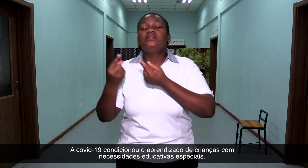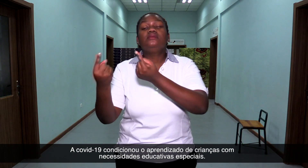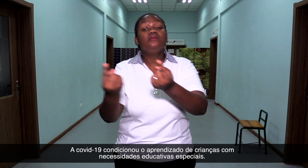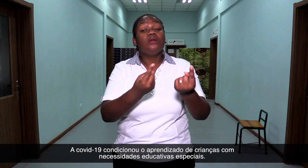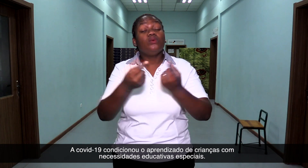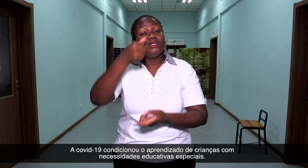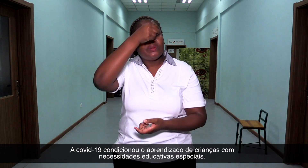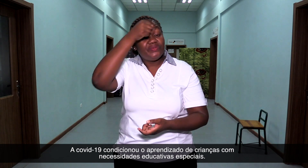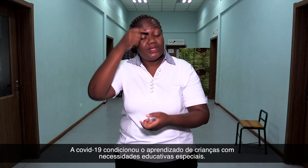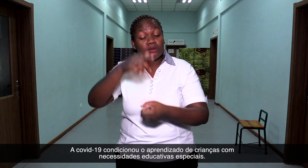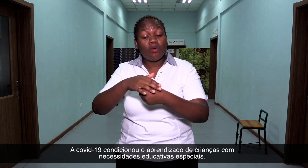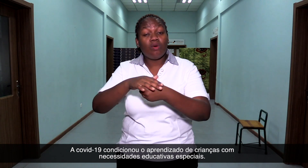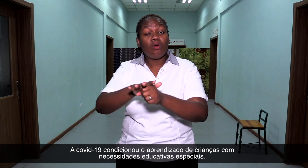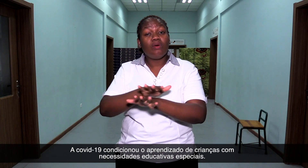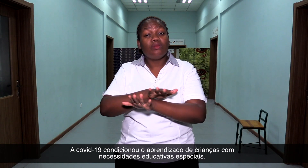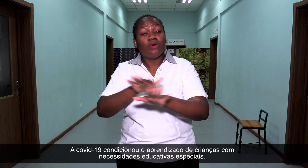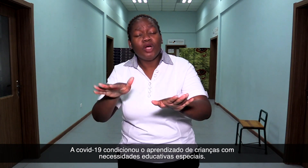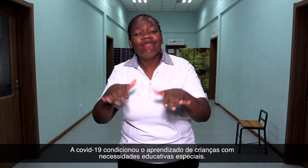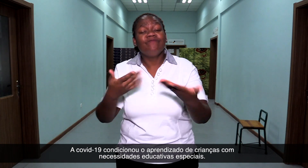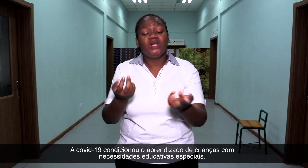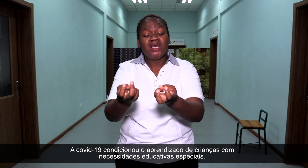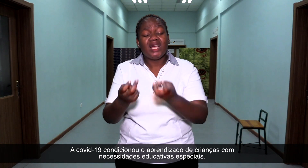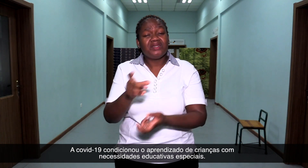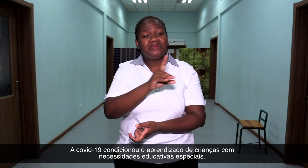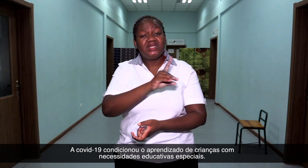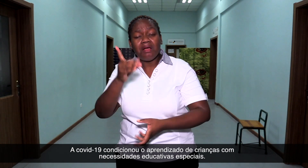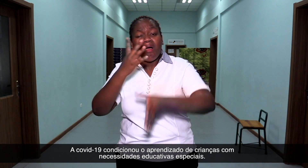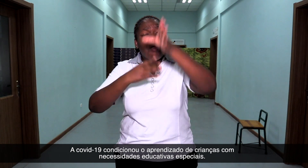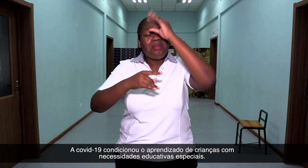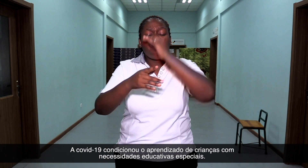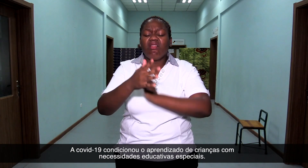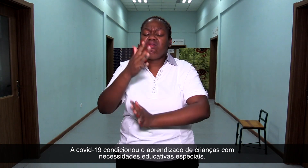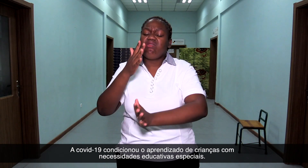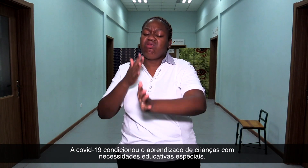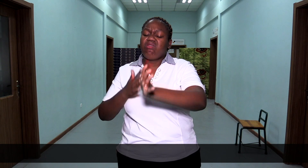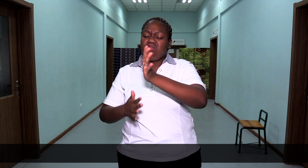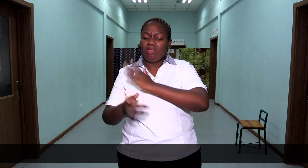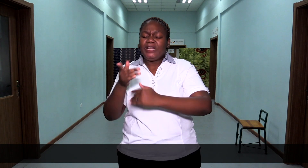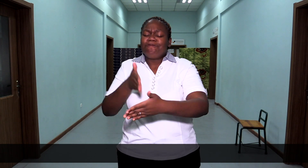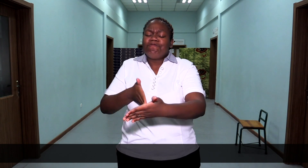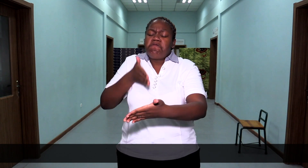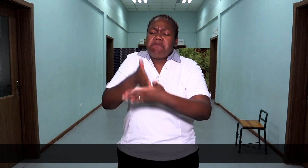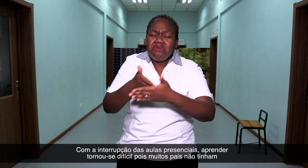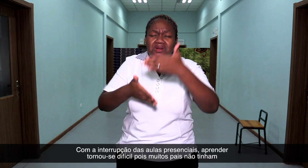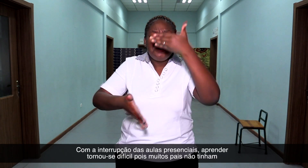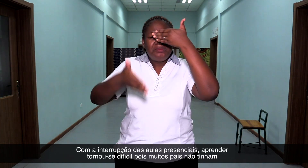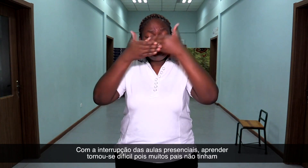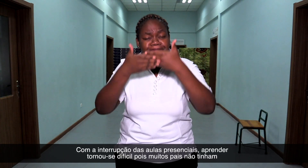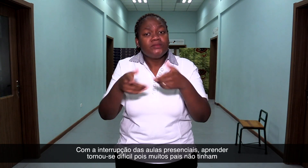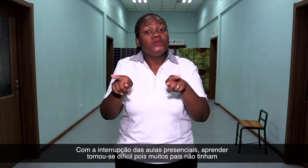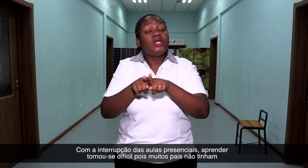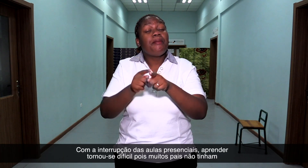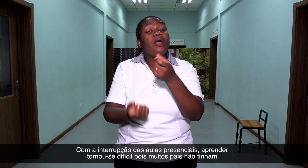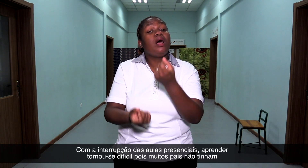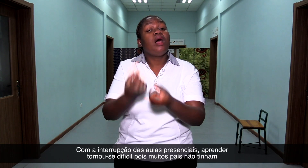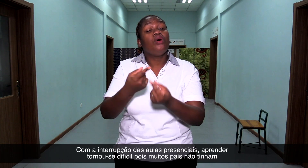A Covid-19 condicionou o aprendizado de crianças com necessidades educativas especiais. Com a interrupção das